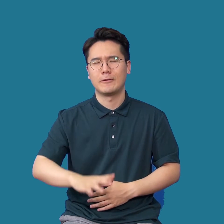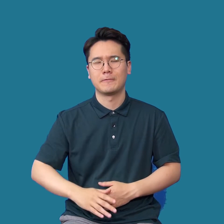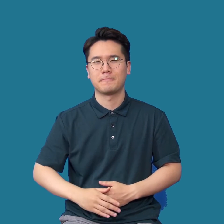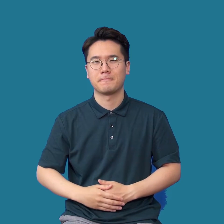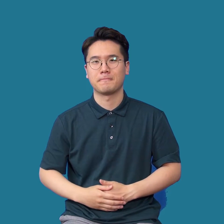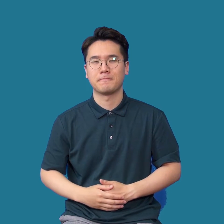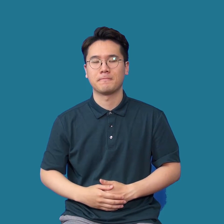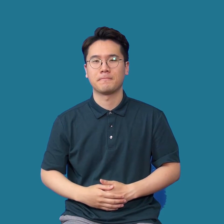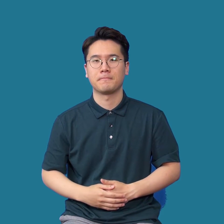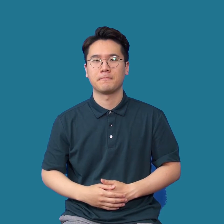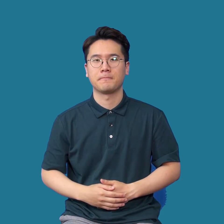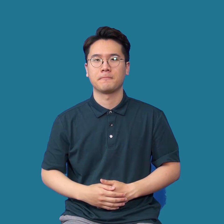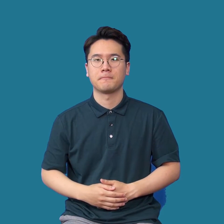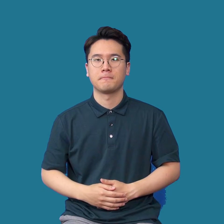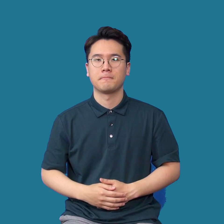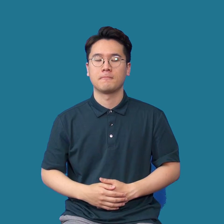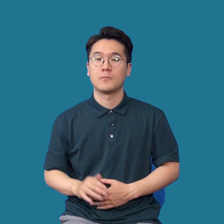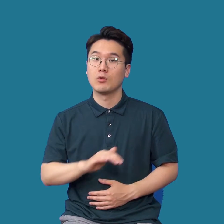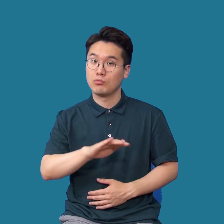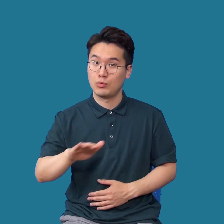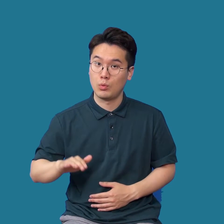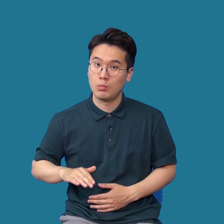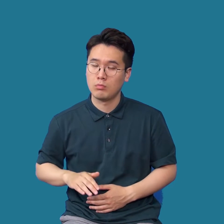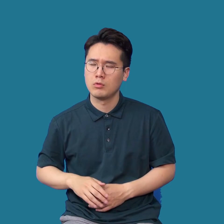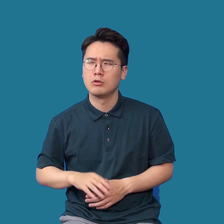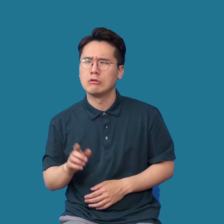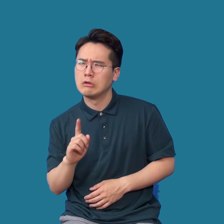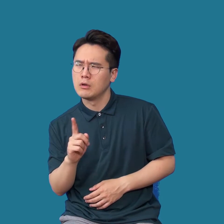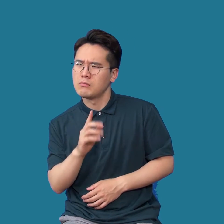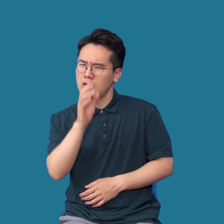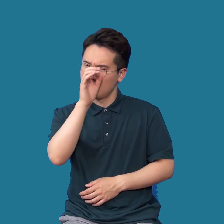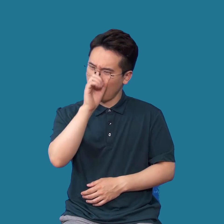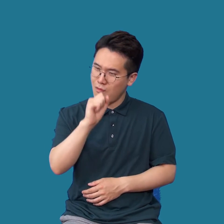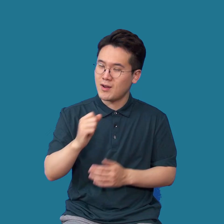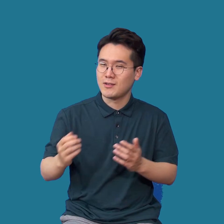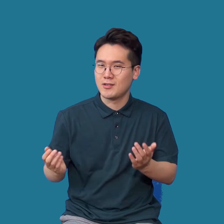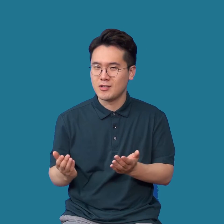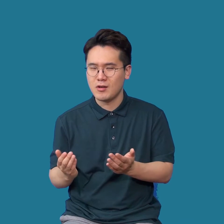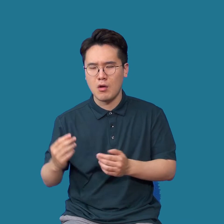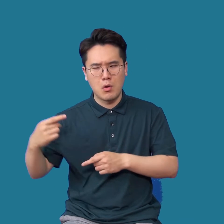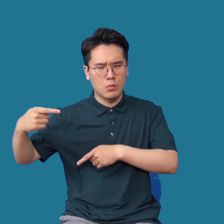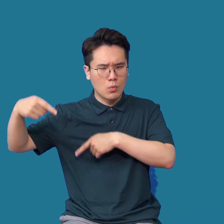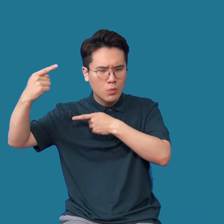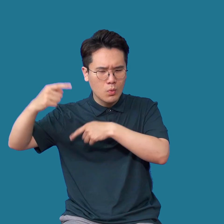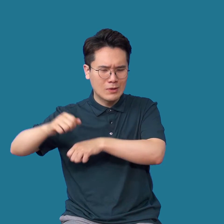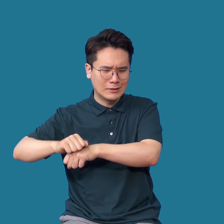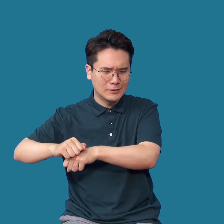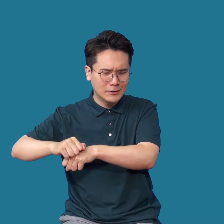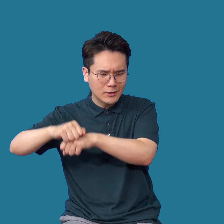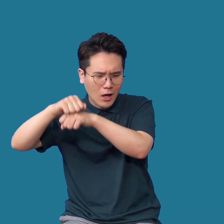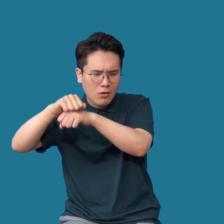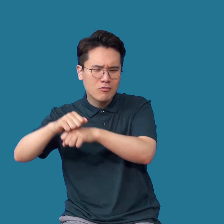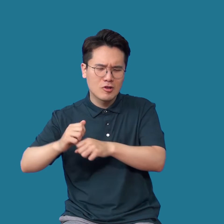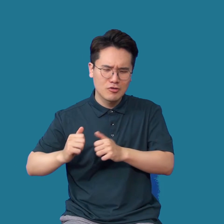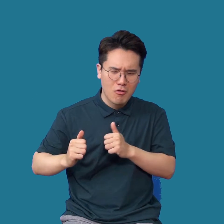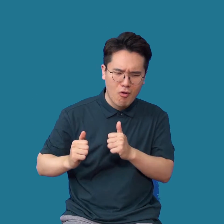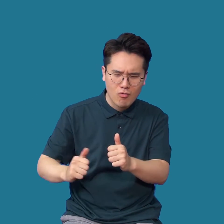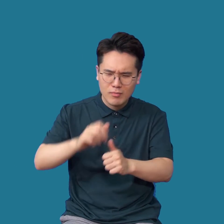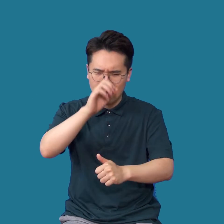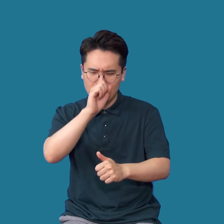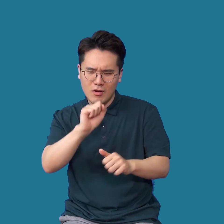아무리 그래도 우리도 뭔가 선한 일을 해야 하지 않느냐, 무슨 공로를 쌓아야 하지 않느냐